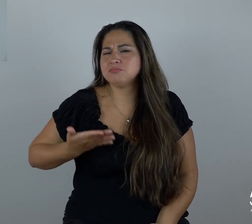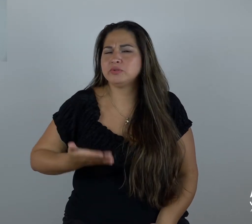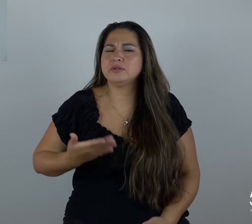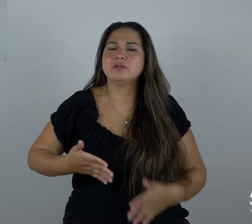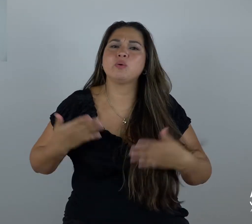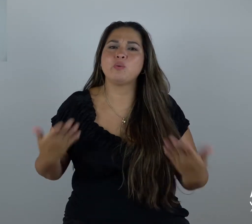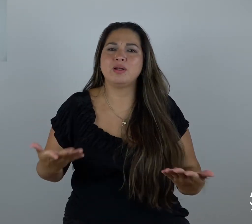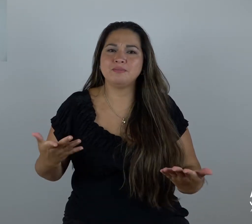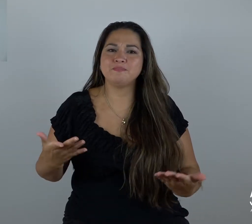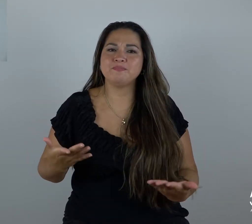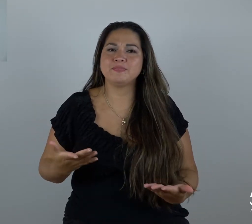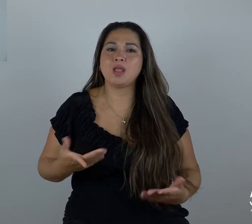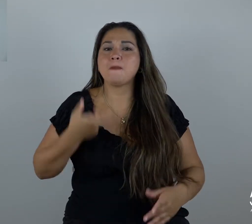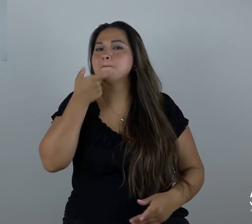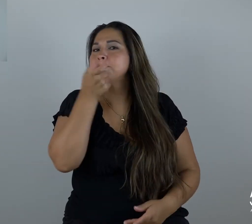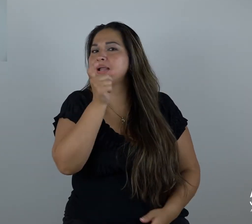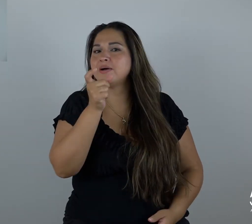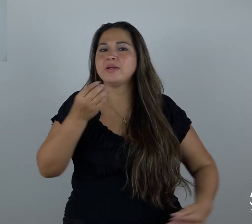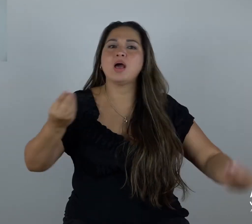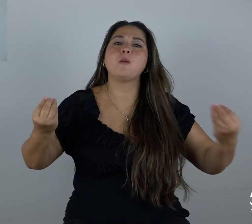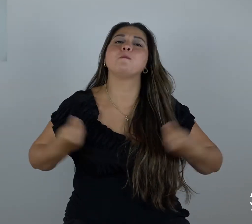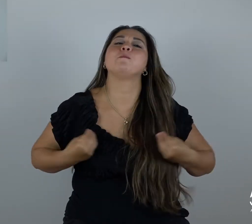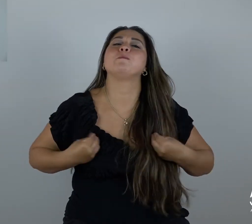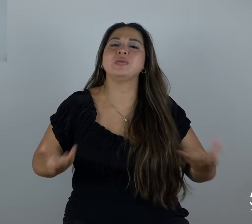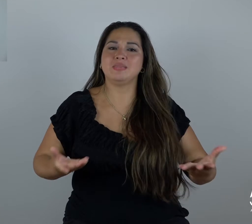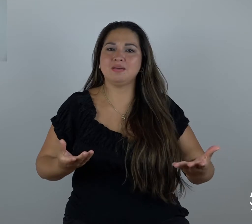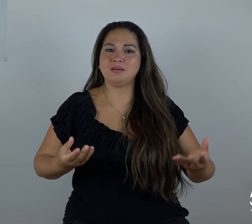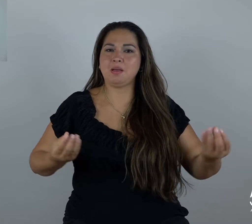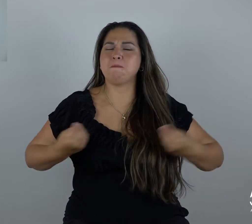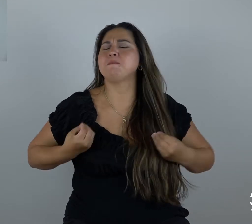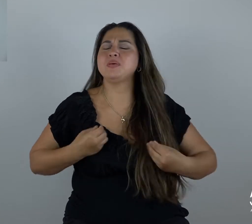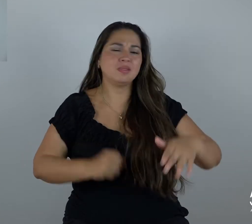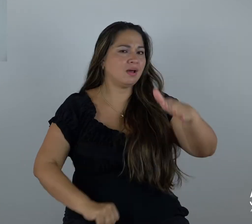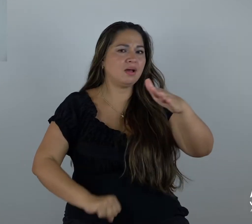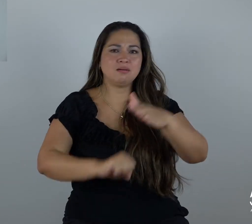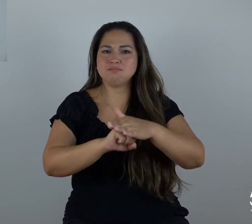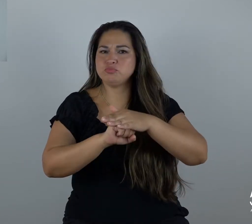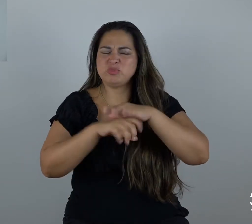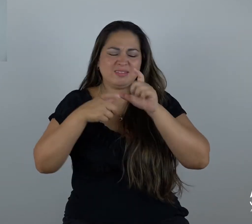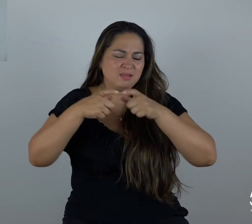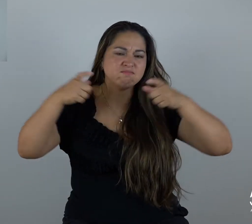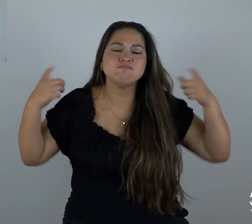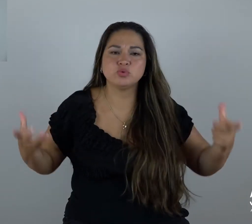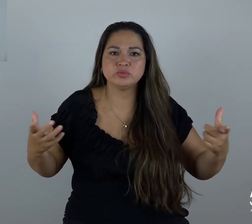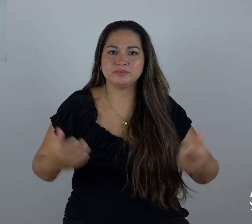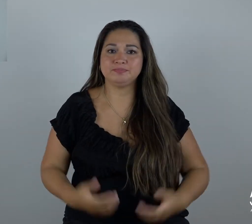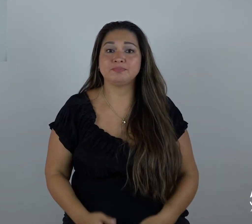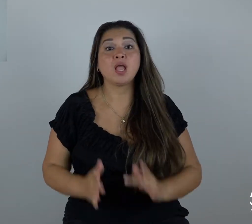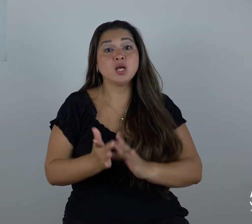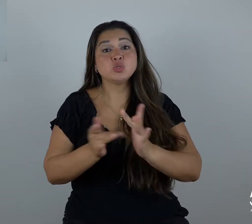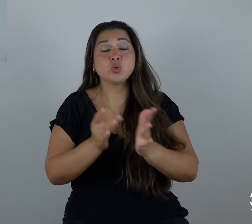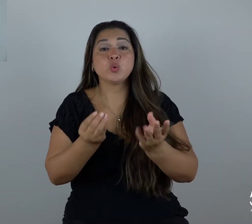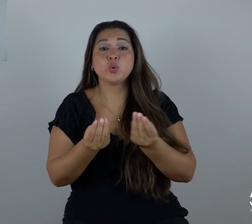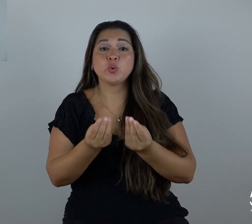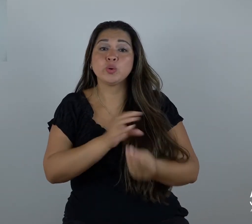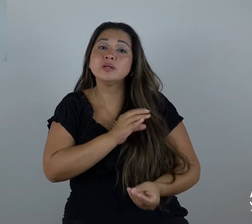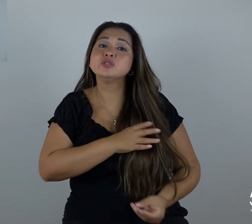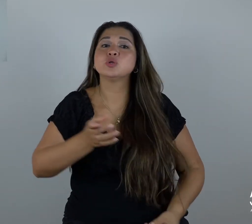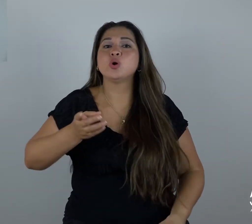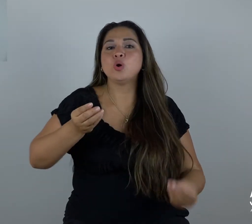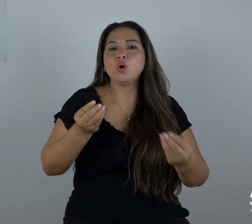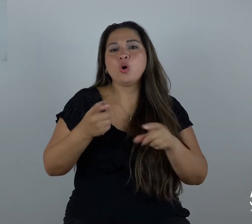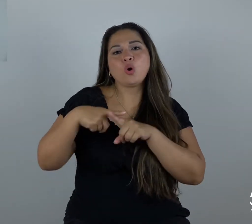en el discipulado, que es la palabra vida y vida en abundancia. El Señor Jesucristo quiere compartir con